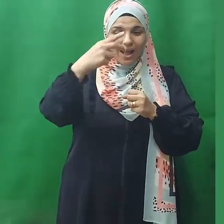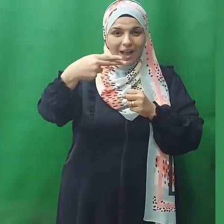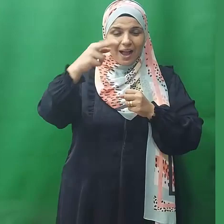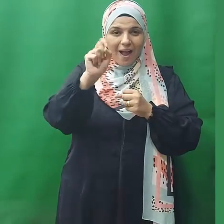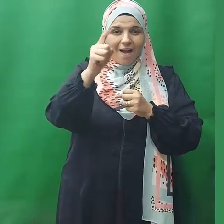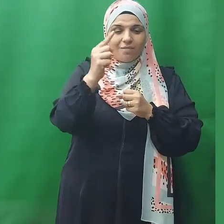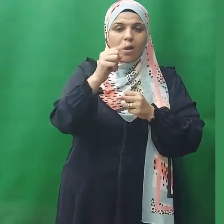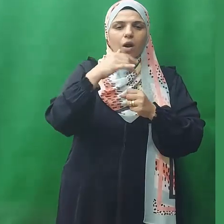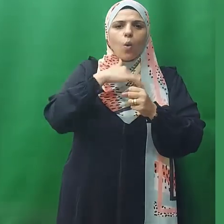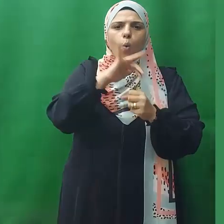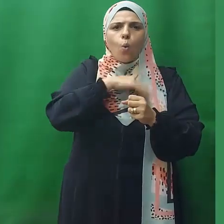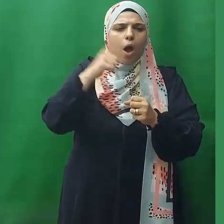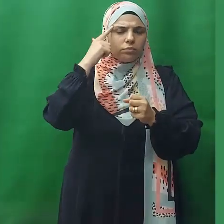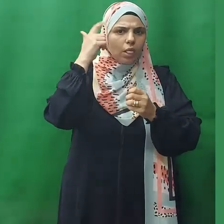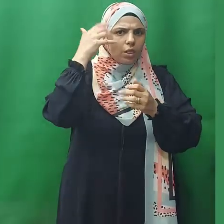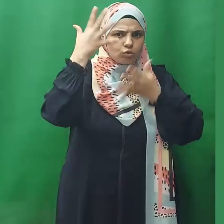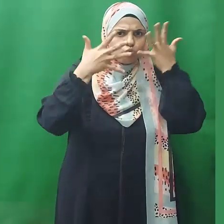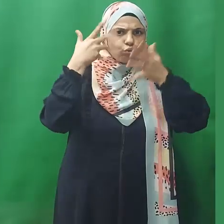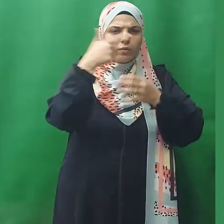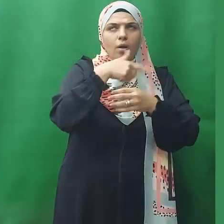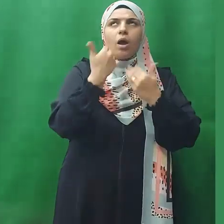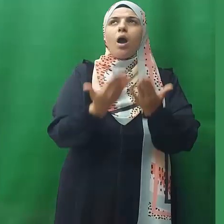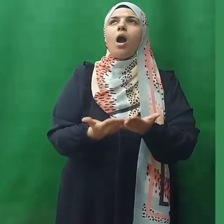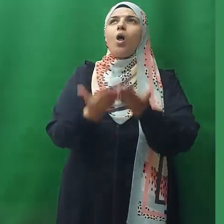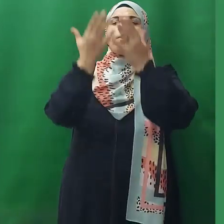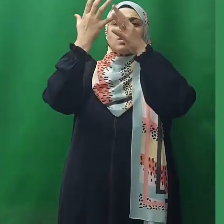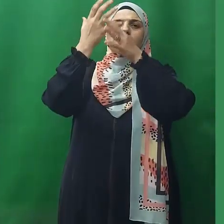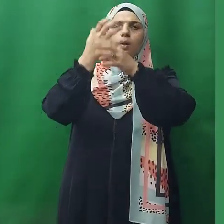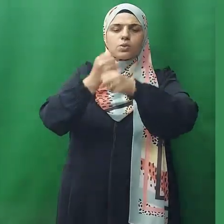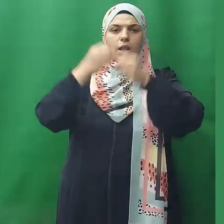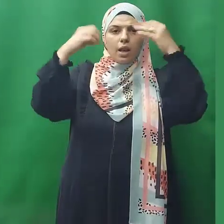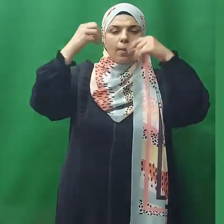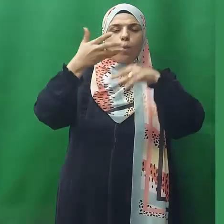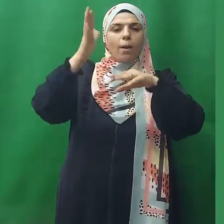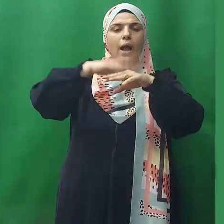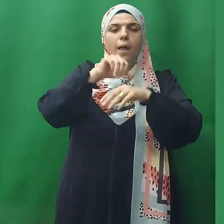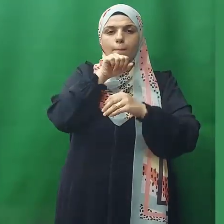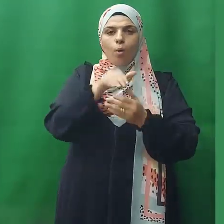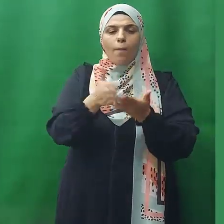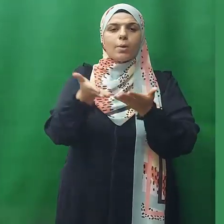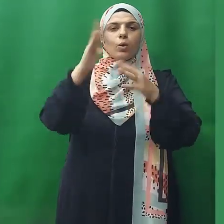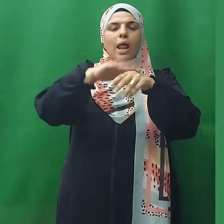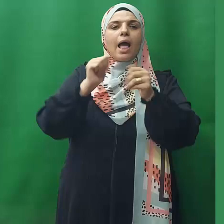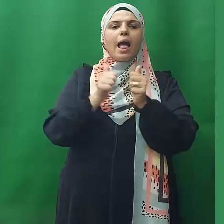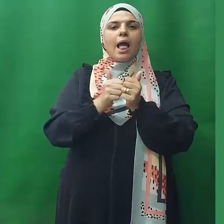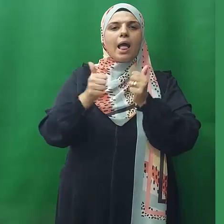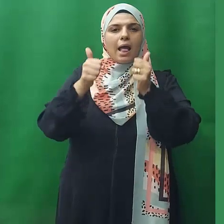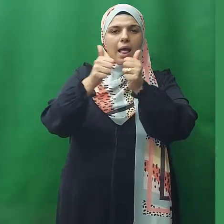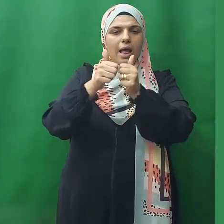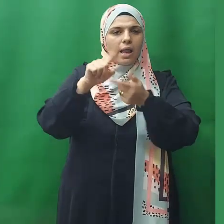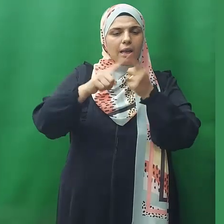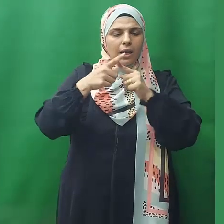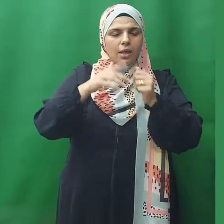ما يشغلهم اللهم صل وسلم وبارك على سيدنا محمد وعلى اله وصحبه وسلم